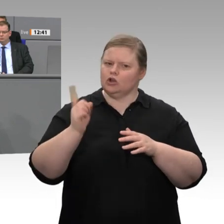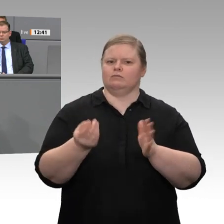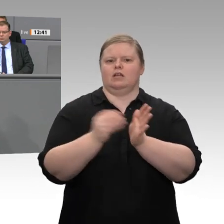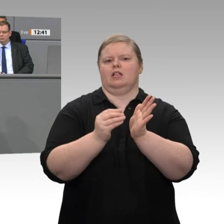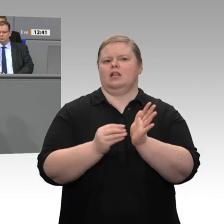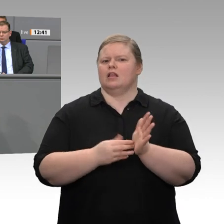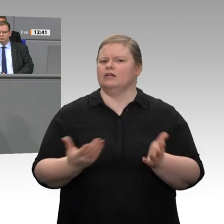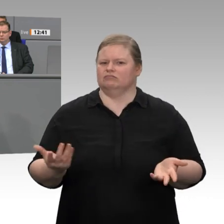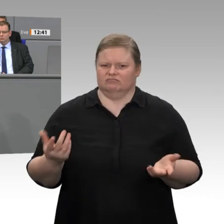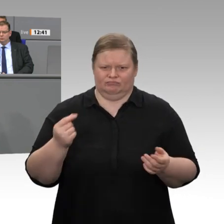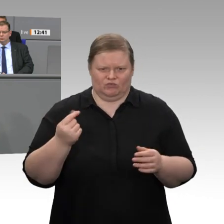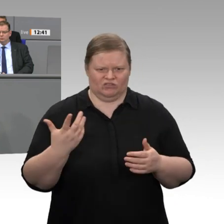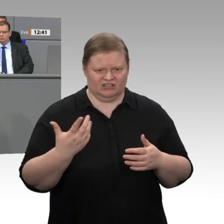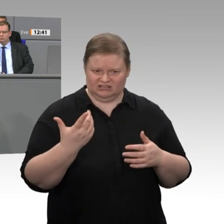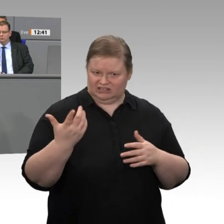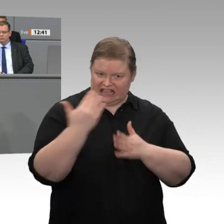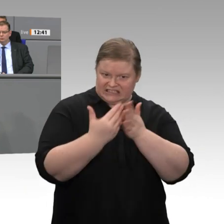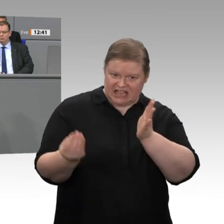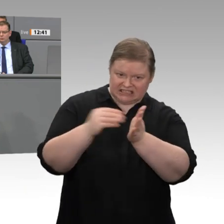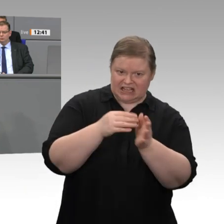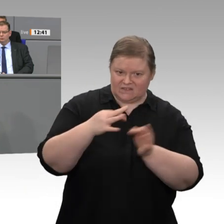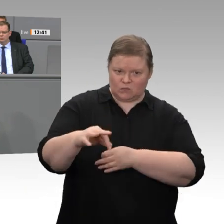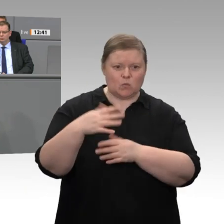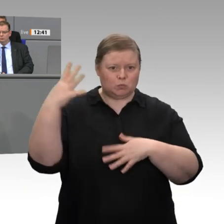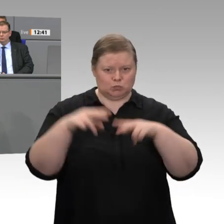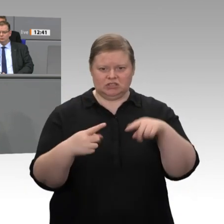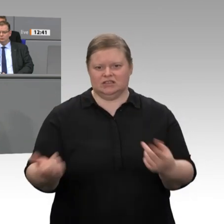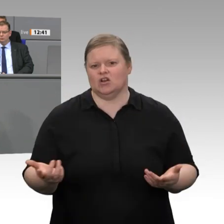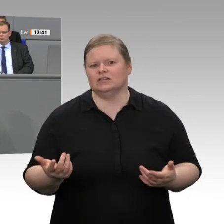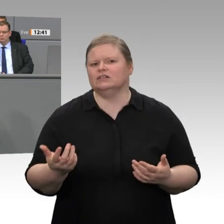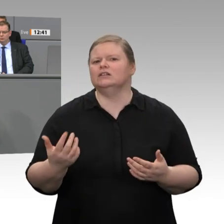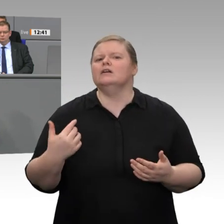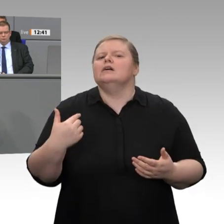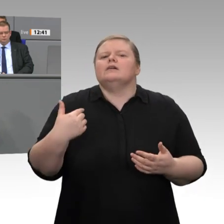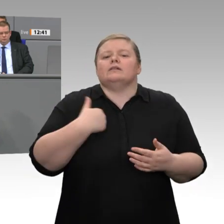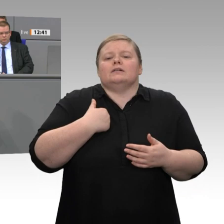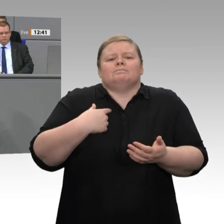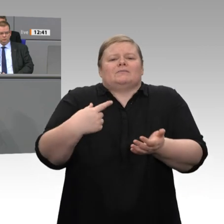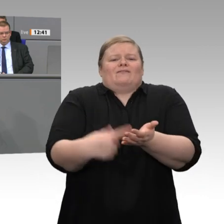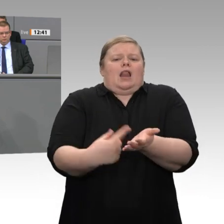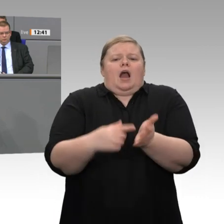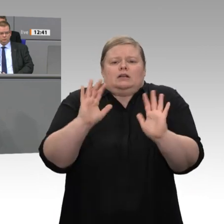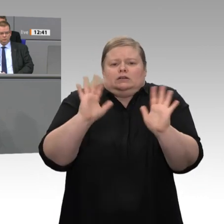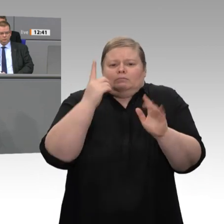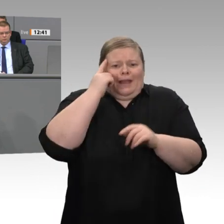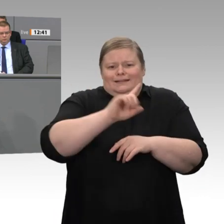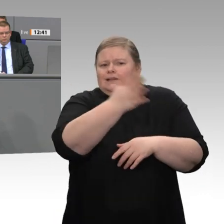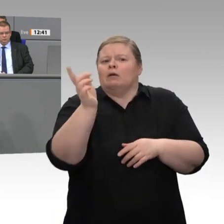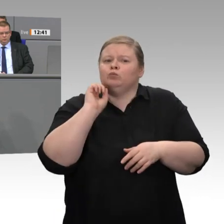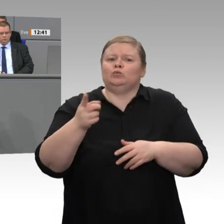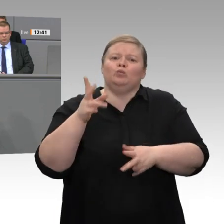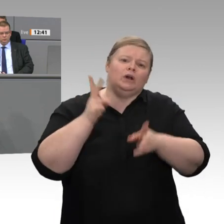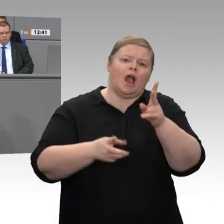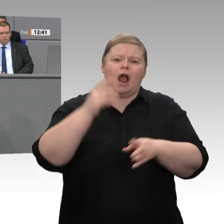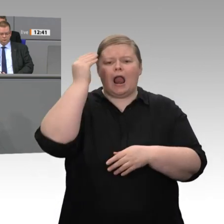Jura studieren muss, will ich auch keinem zumuten, aber Sie lernen im Jurastudium relativ bald. Sie lernen, finde ich auch, ich habe es auch